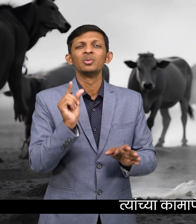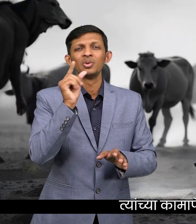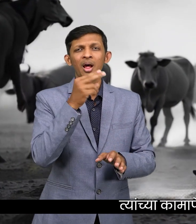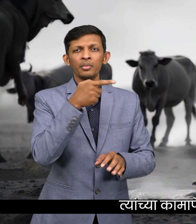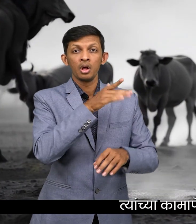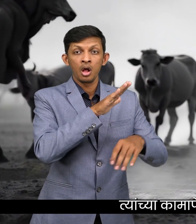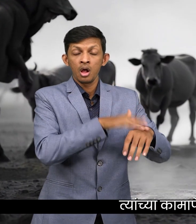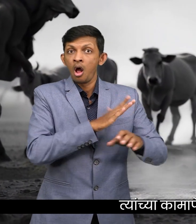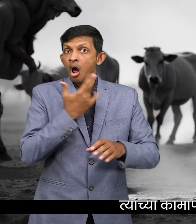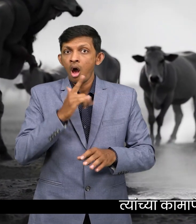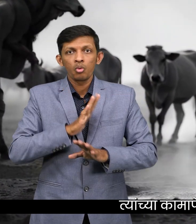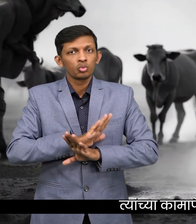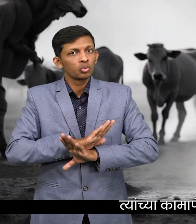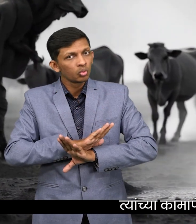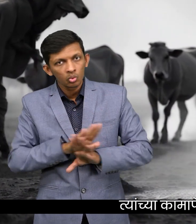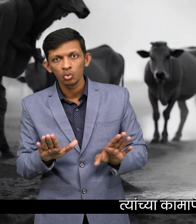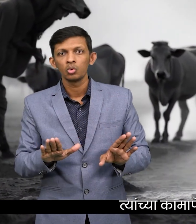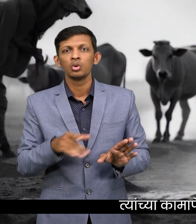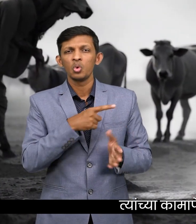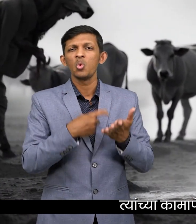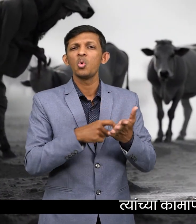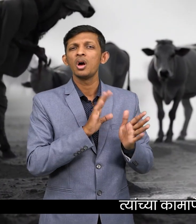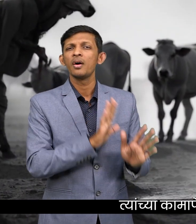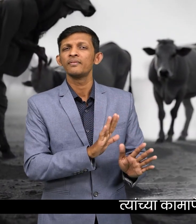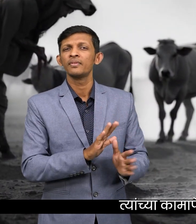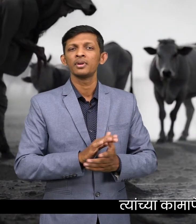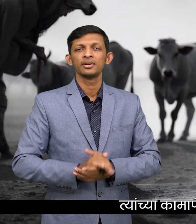कामामध्ये वेगळे काम करू देत नव्हते.